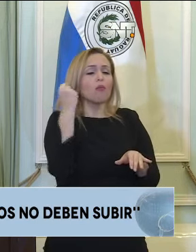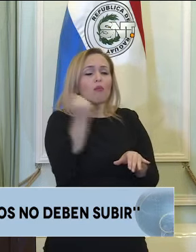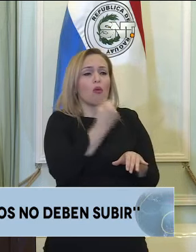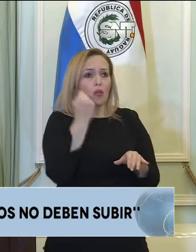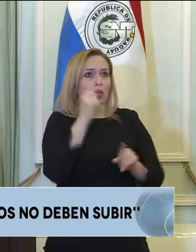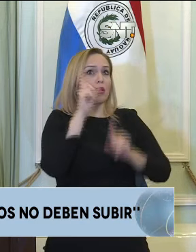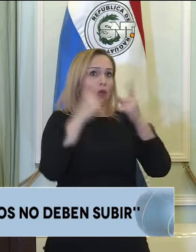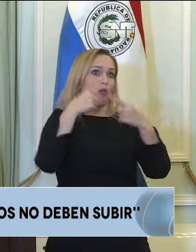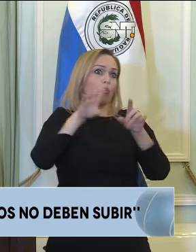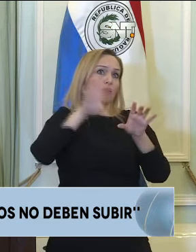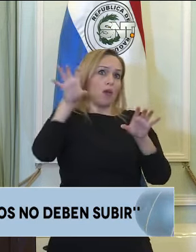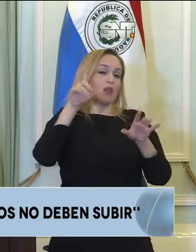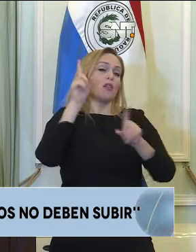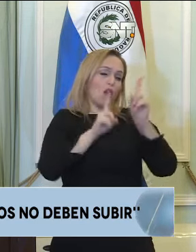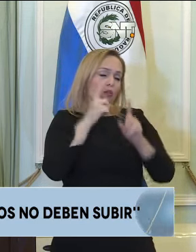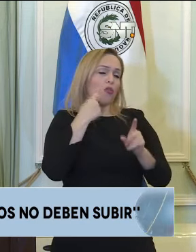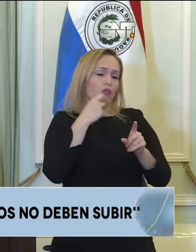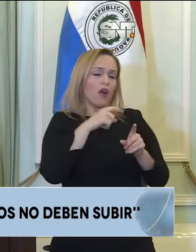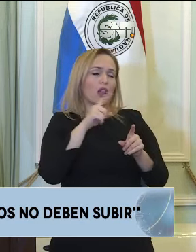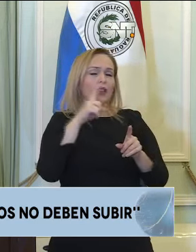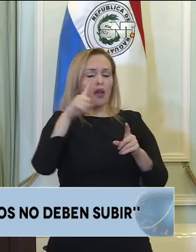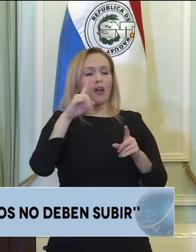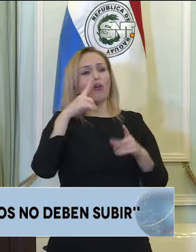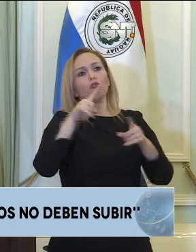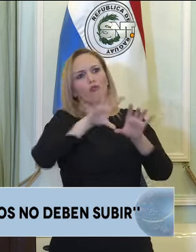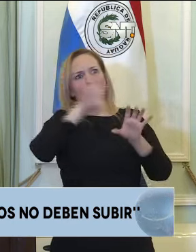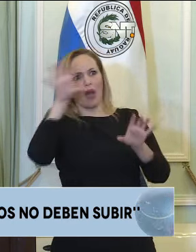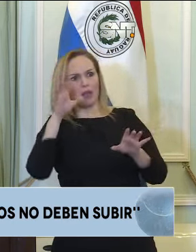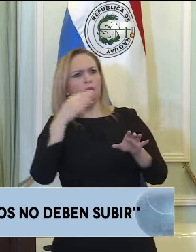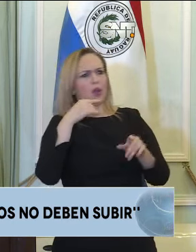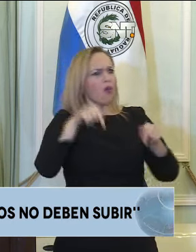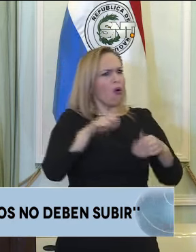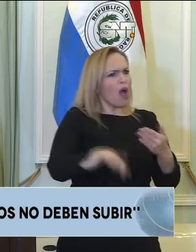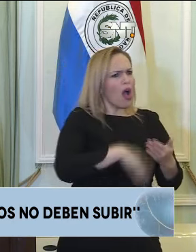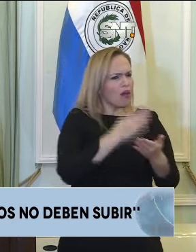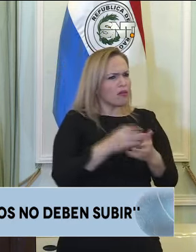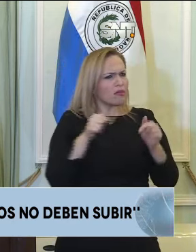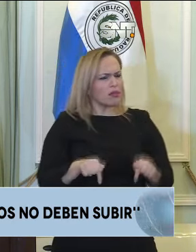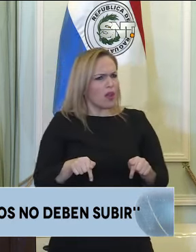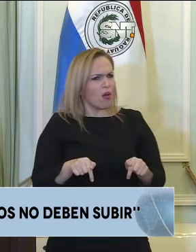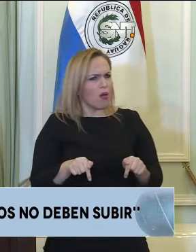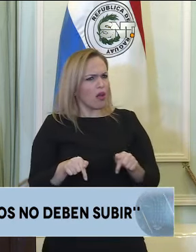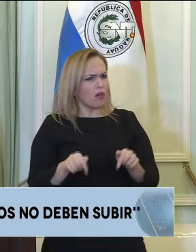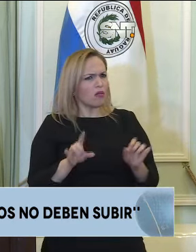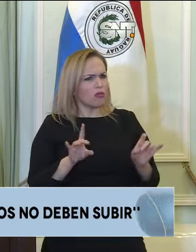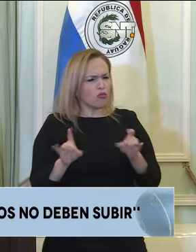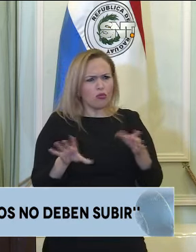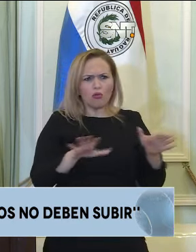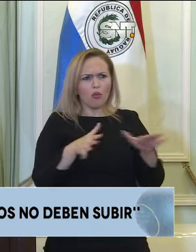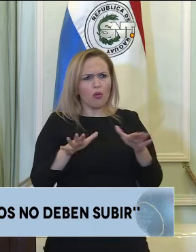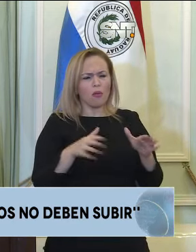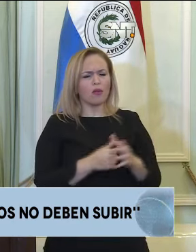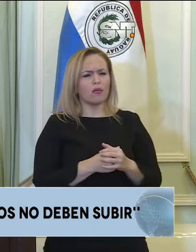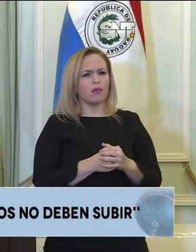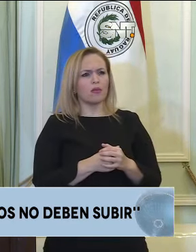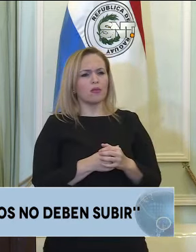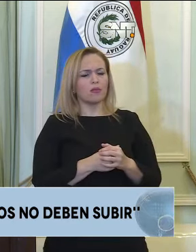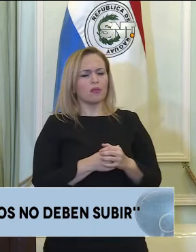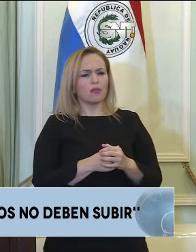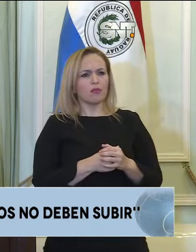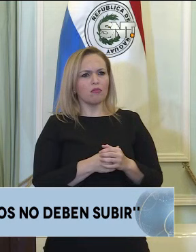importados y que están en falta internacionalmente. No obstante, rige hasta hoy, hasta ahora, y seguirá así, digamos,